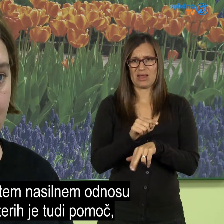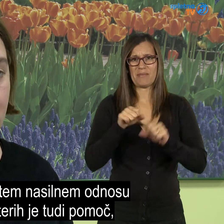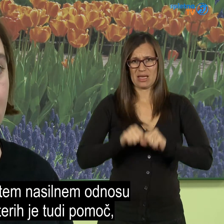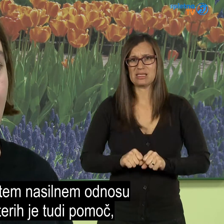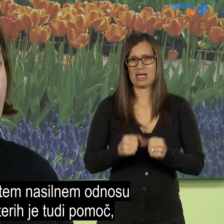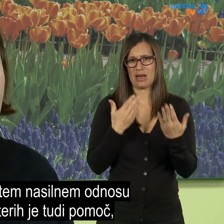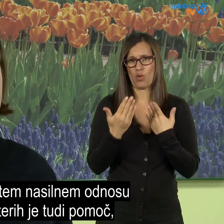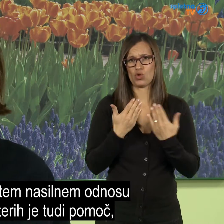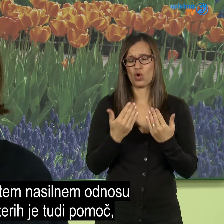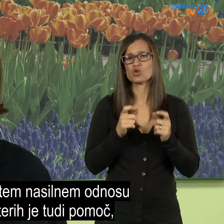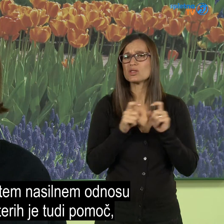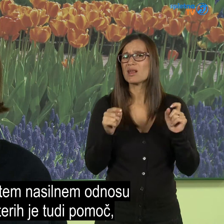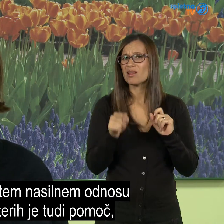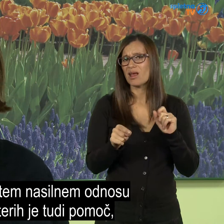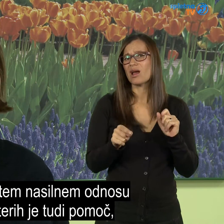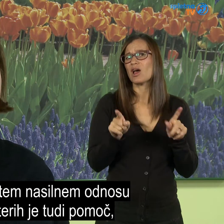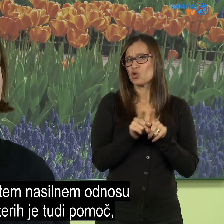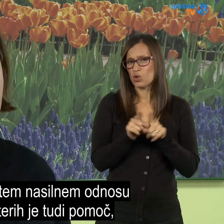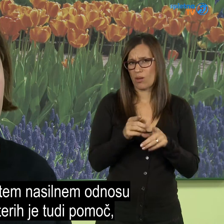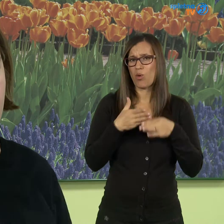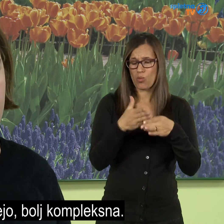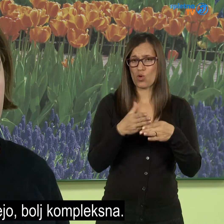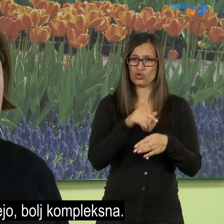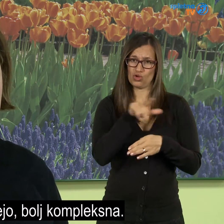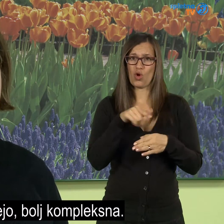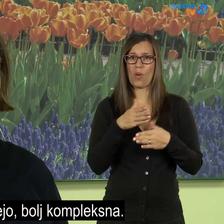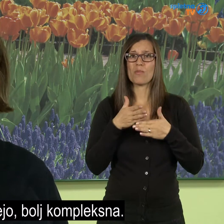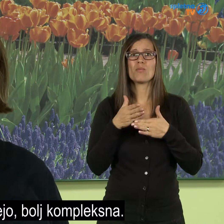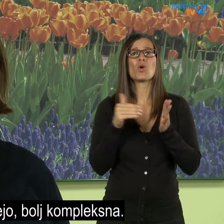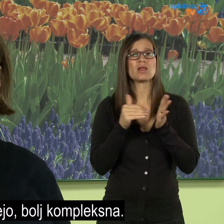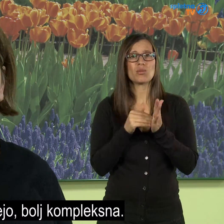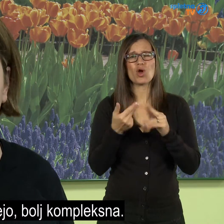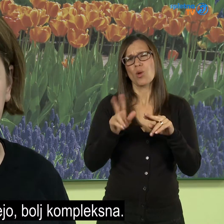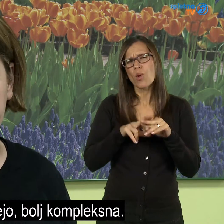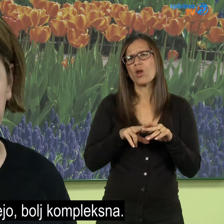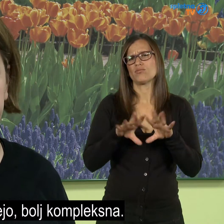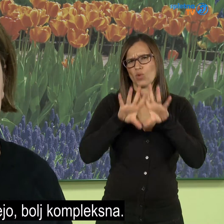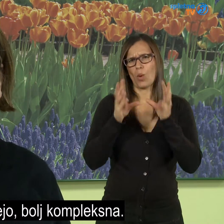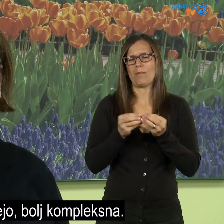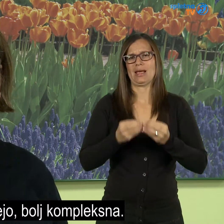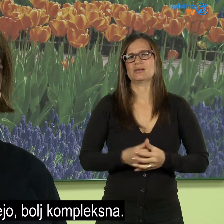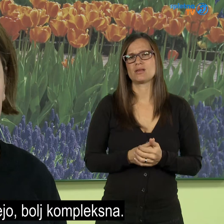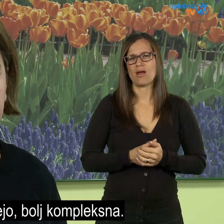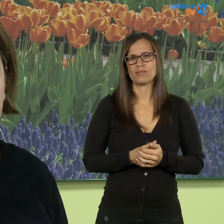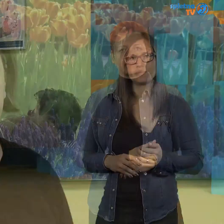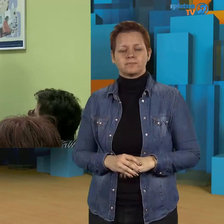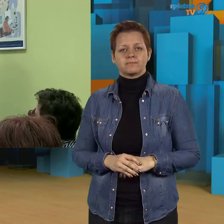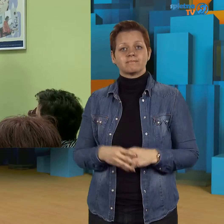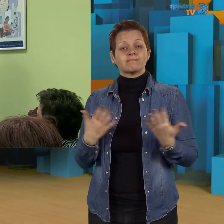nasilnem odnosu in zaradi katerih je tudi pomoč, ki jo potrebujejo, bolj kompleksna.